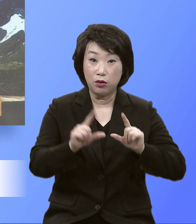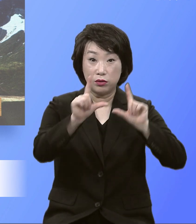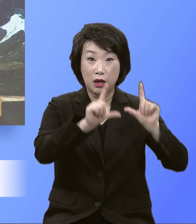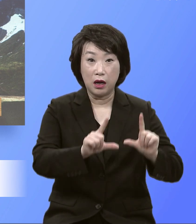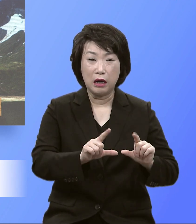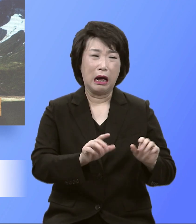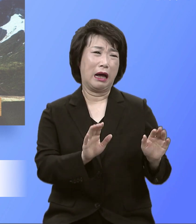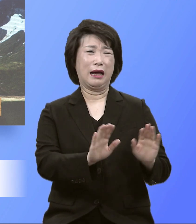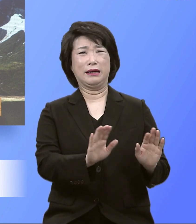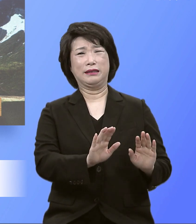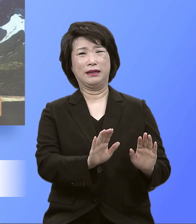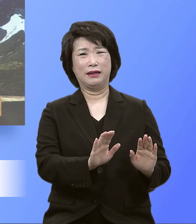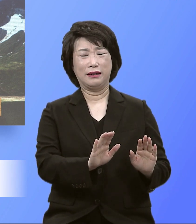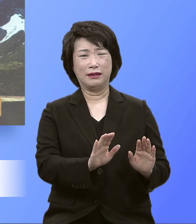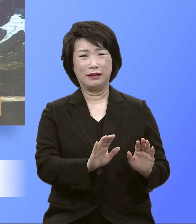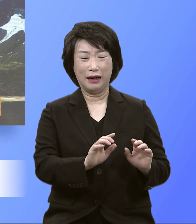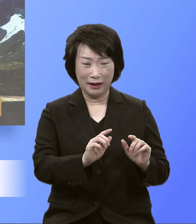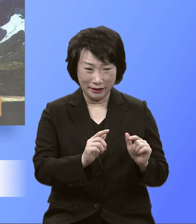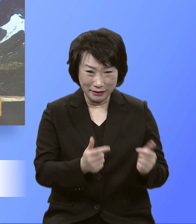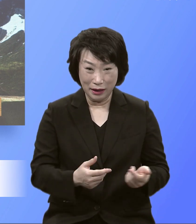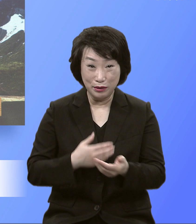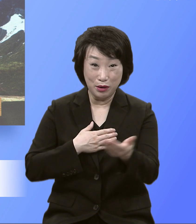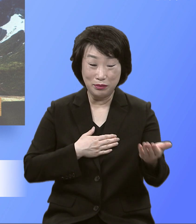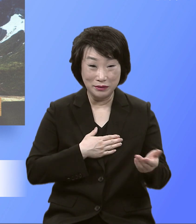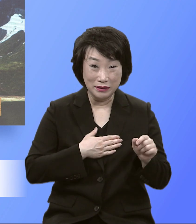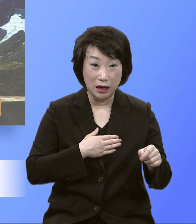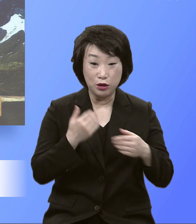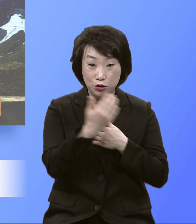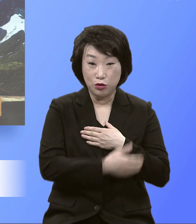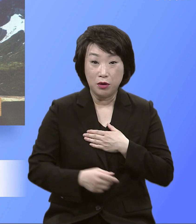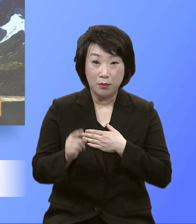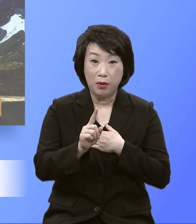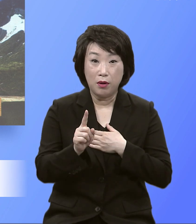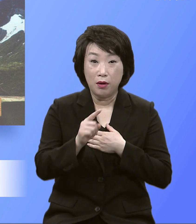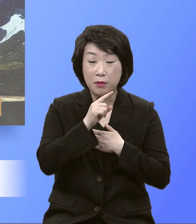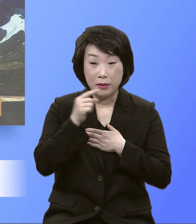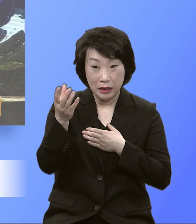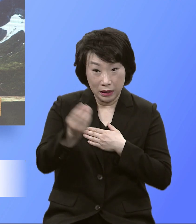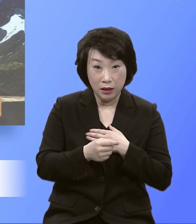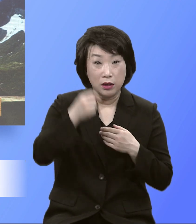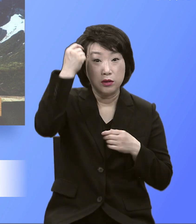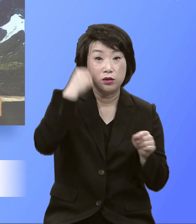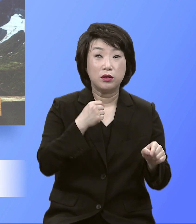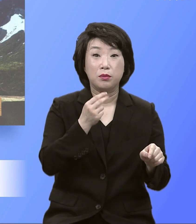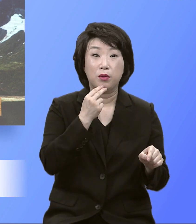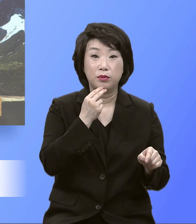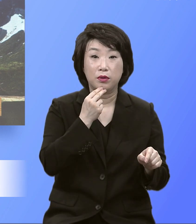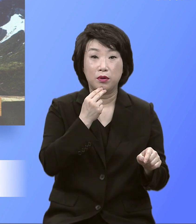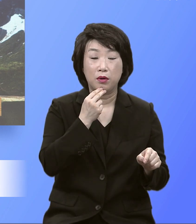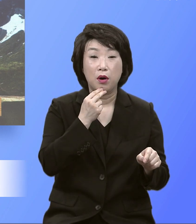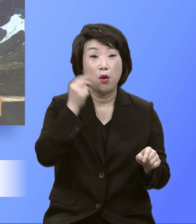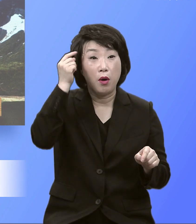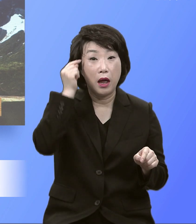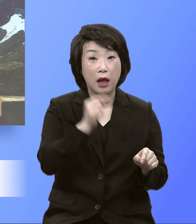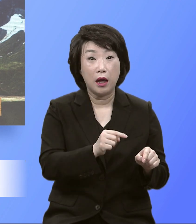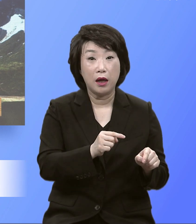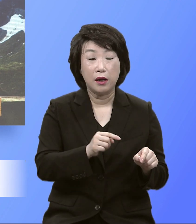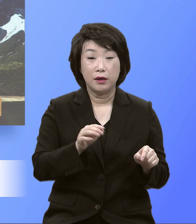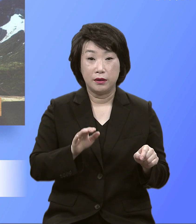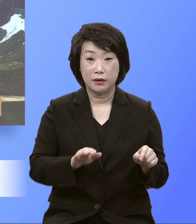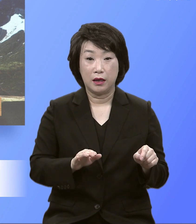살 것이 아니라, 육신은 빚에 대한 감각을 못 느껴요. 왜 못